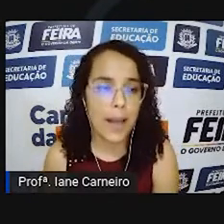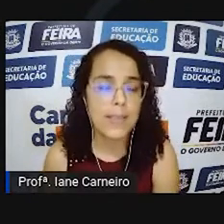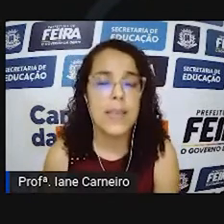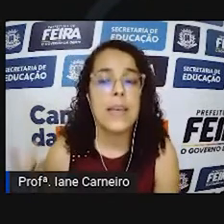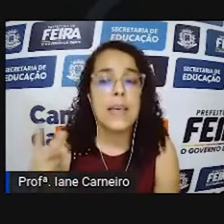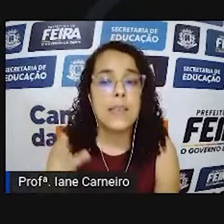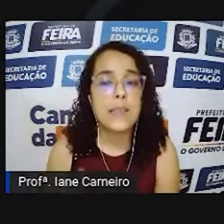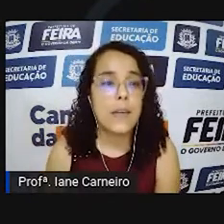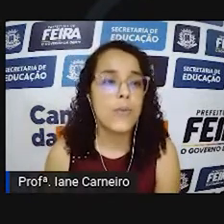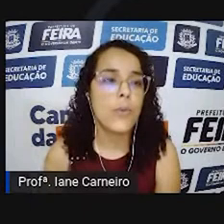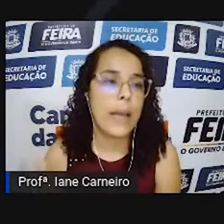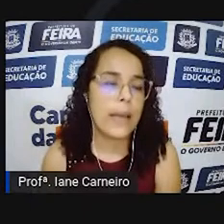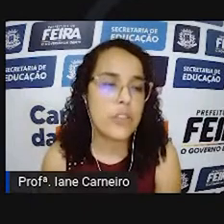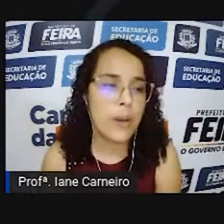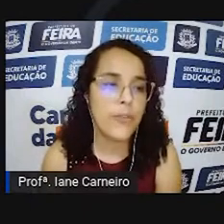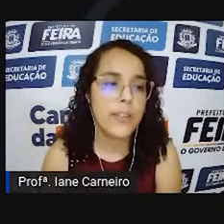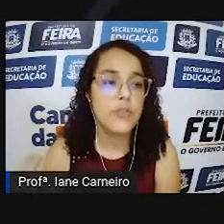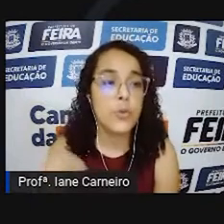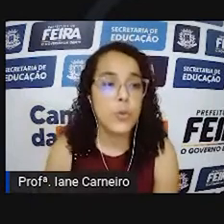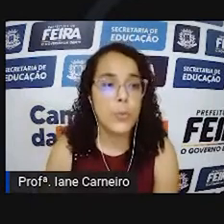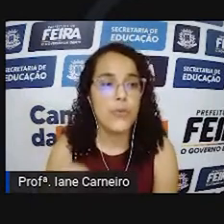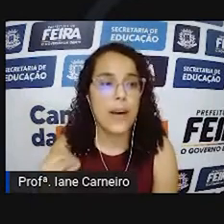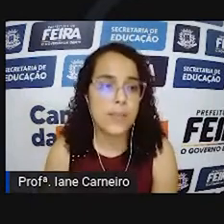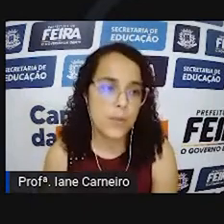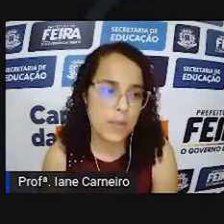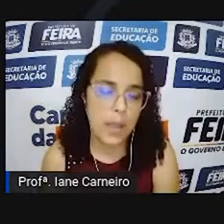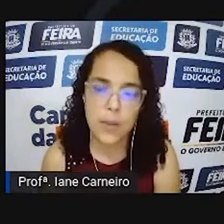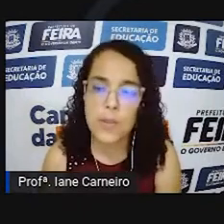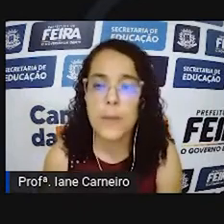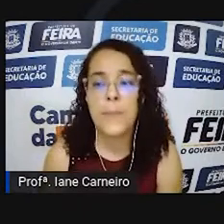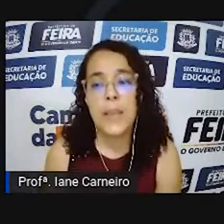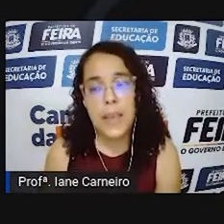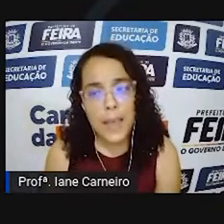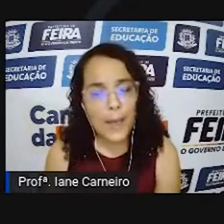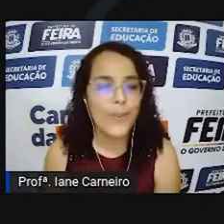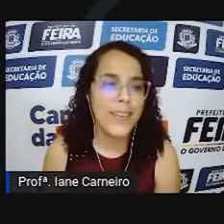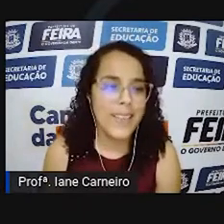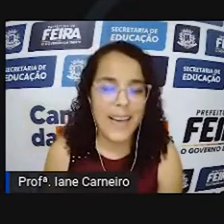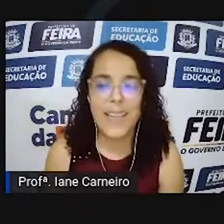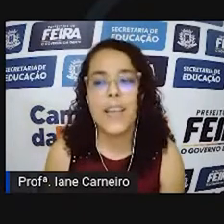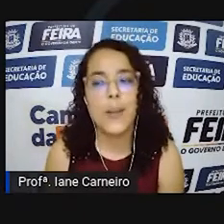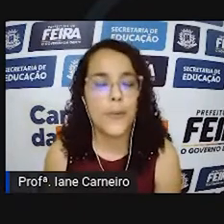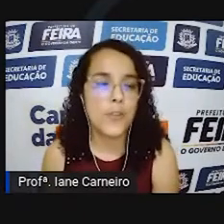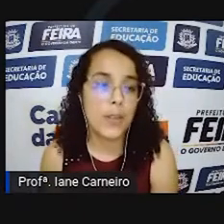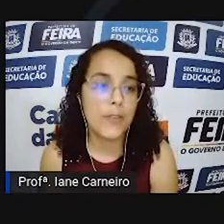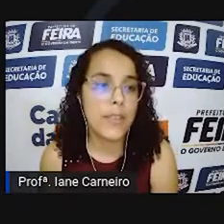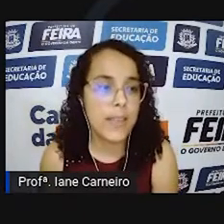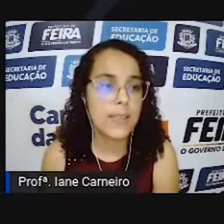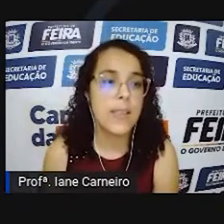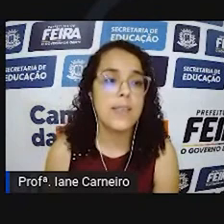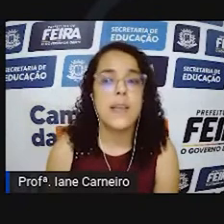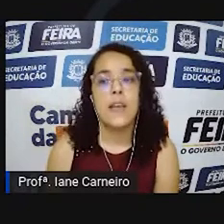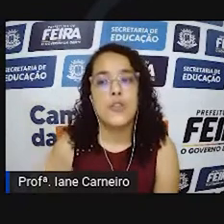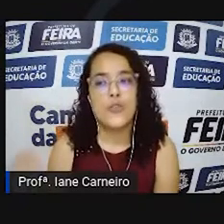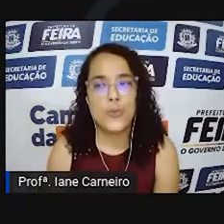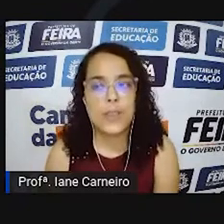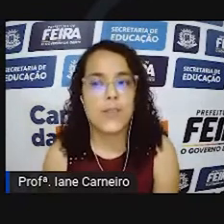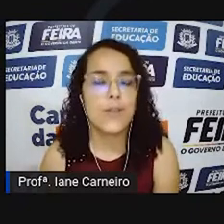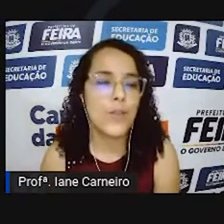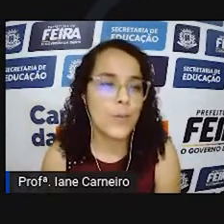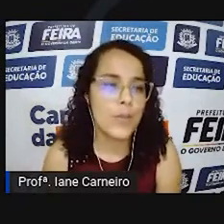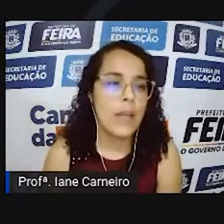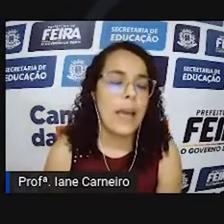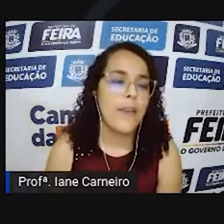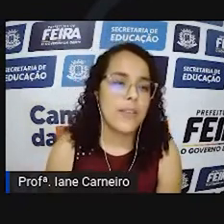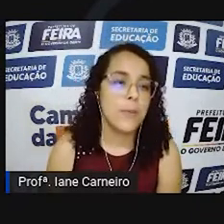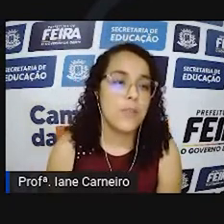anos finais e estão à frente do grupo Vasconcelos. E eu, Yane Carneiro, a professora Vânia Assis, juntas